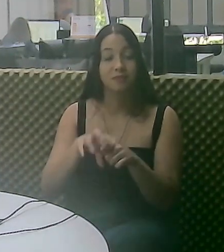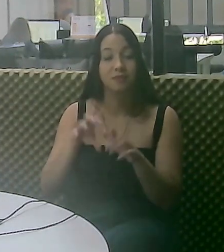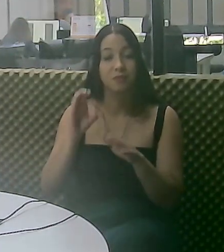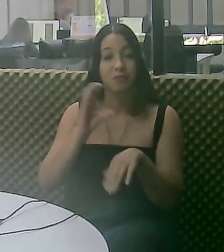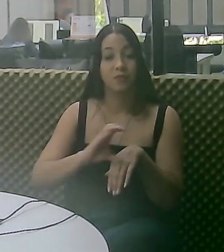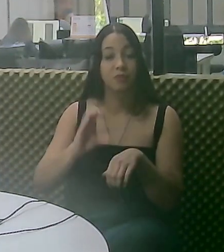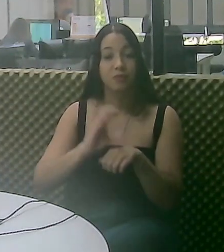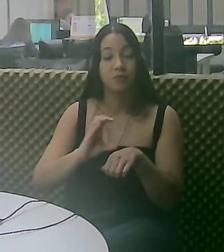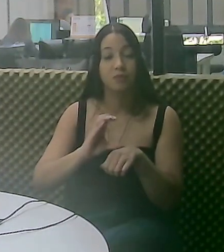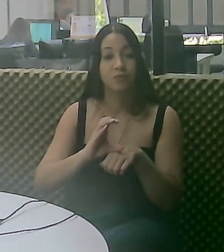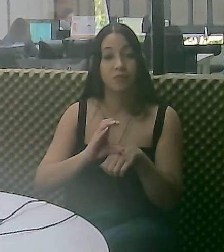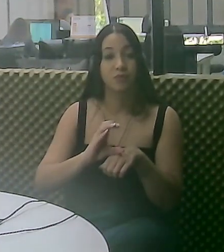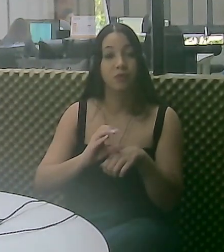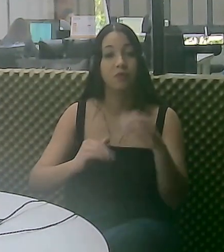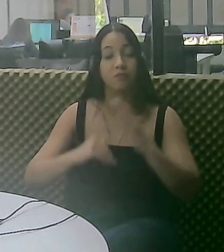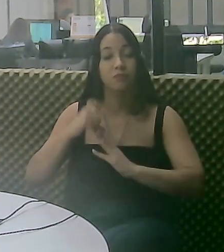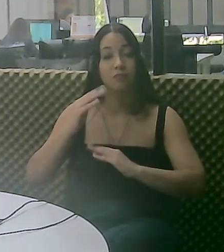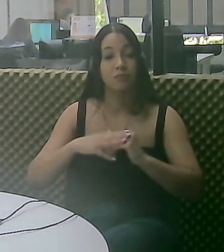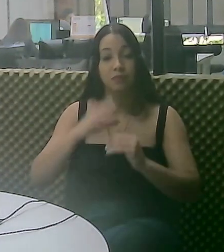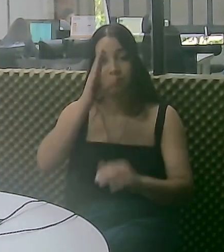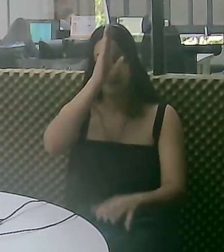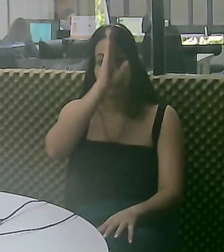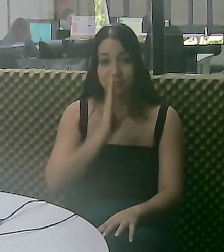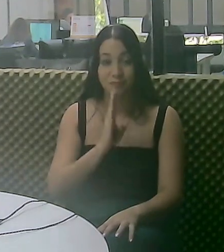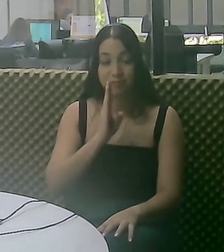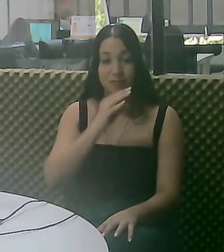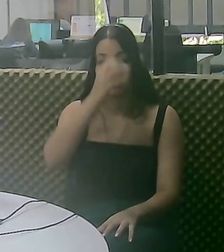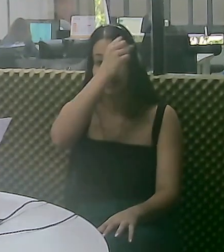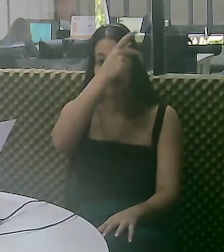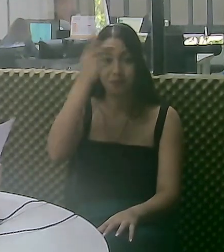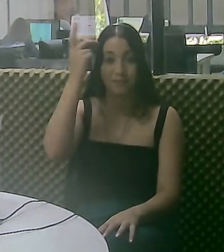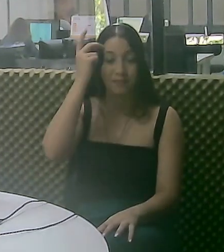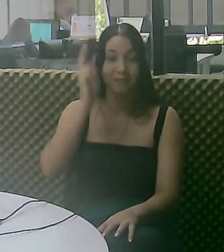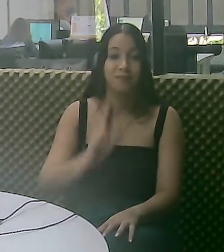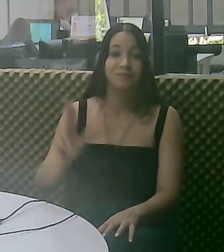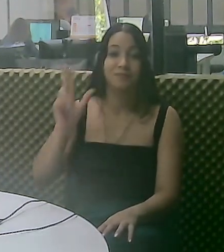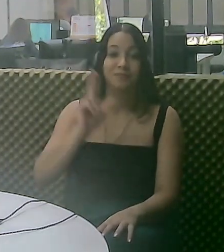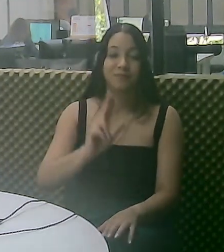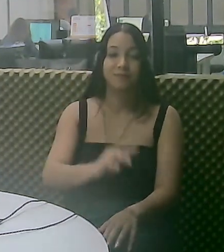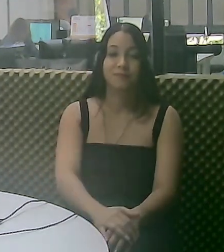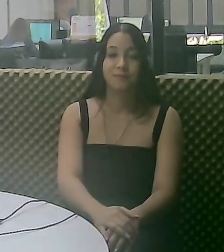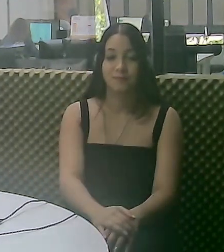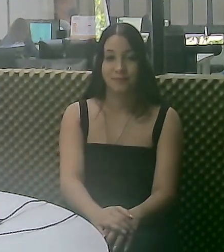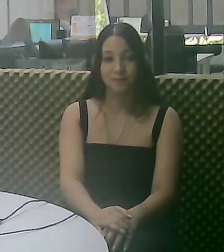cursos de capacitação que são ofertados gratuitamente pela Prefeitura de Uberlândia.